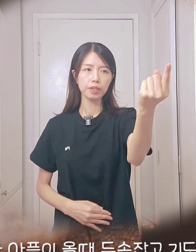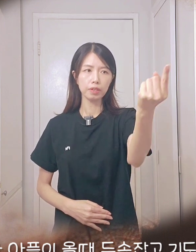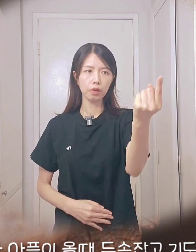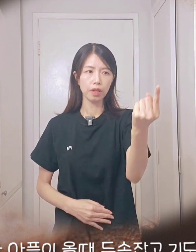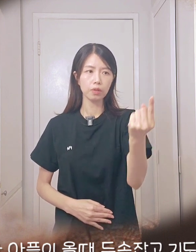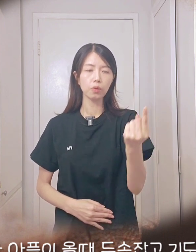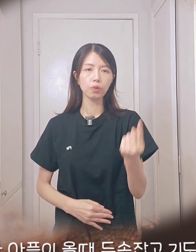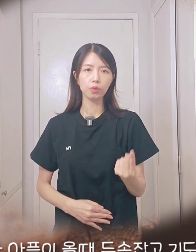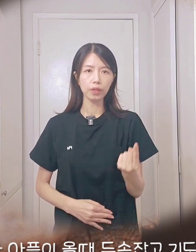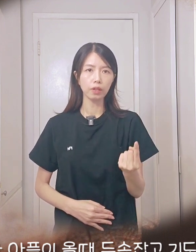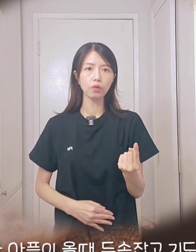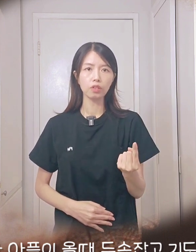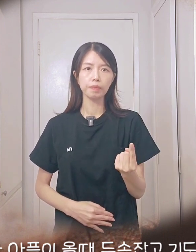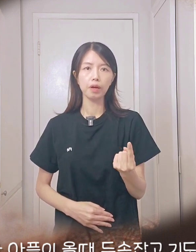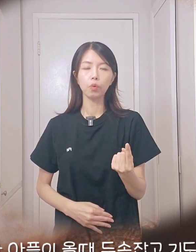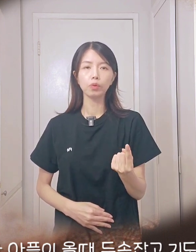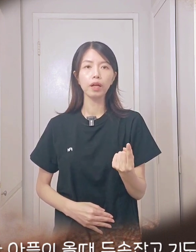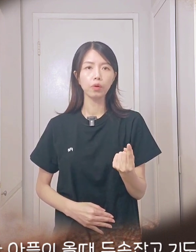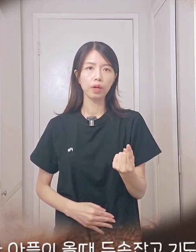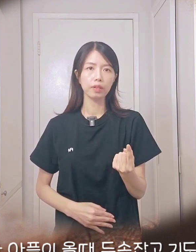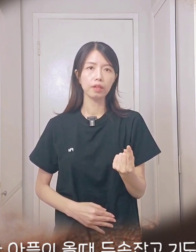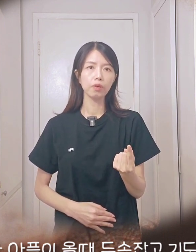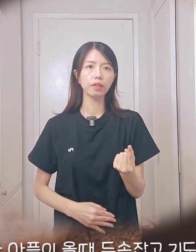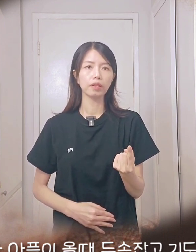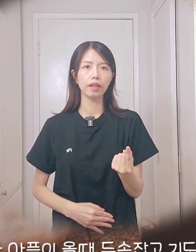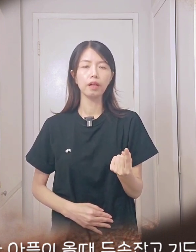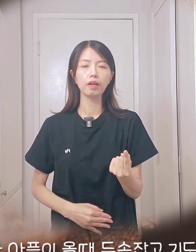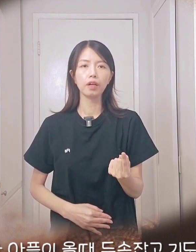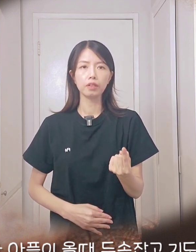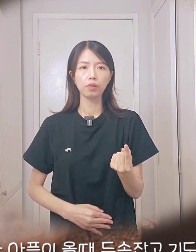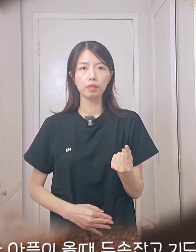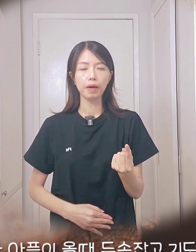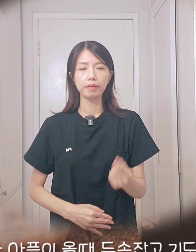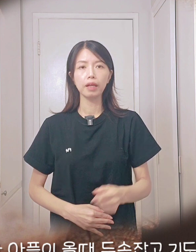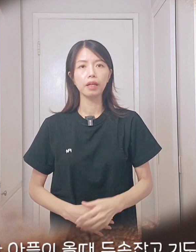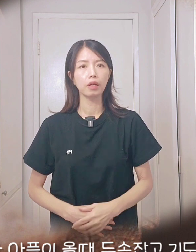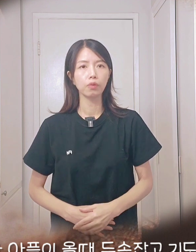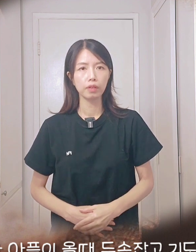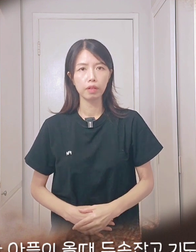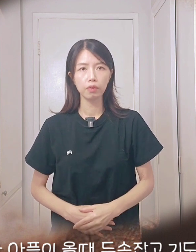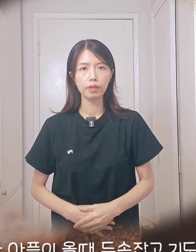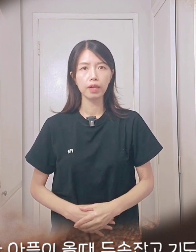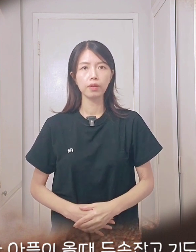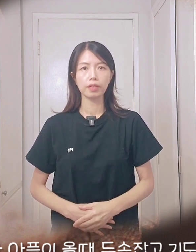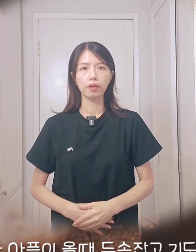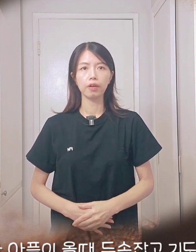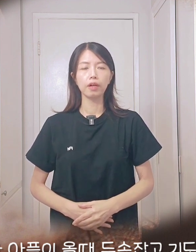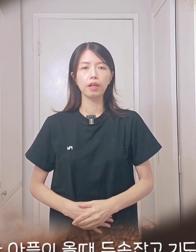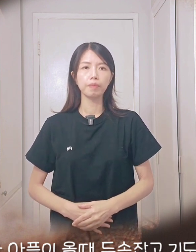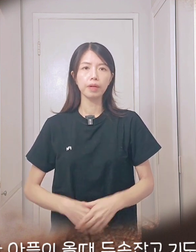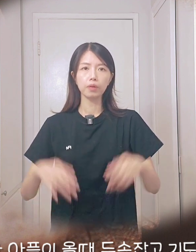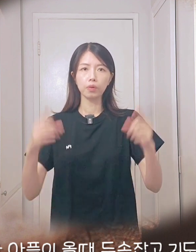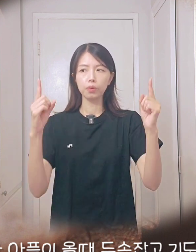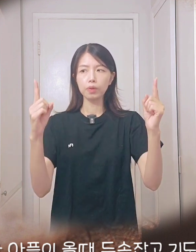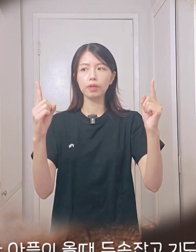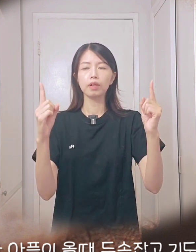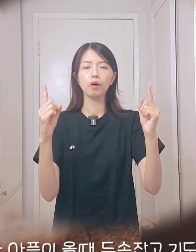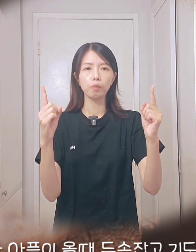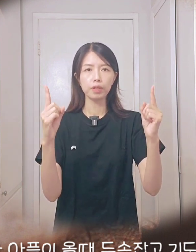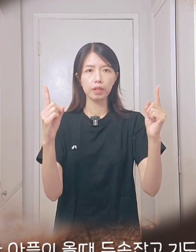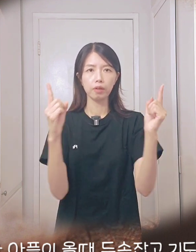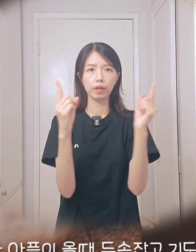검지를 펴셔서 내 쪽으로 당겨주시면 오다라고 한 뜻의 수어가 되는데요. 저는 만나다라고 한 뜻의 수어를 사용했어요.